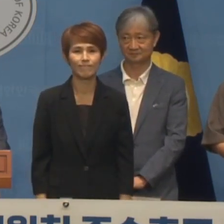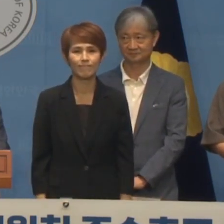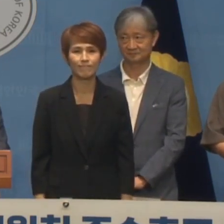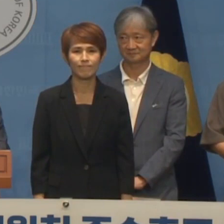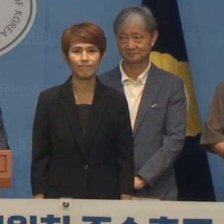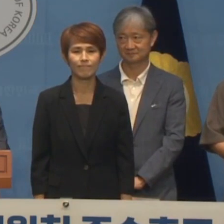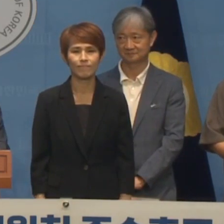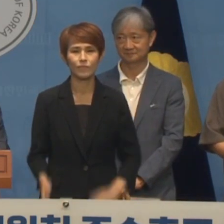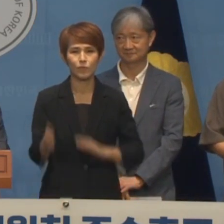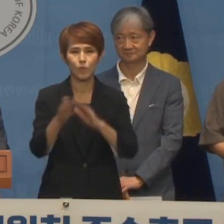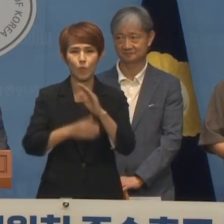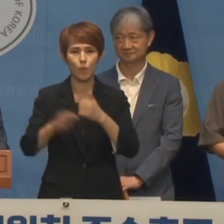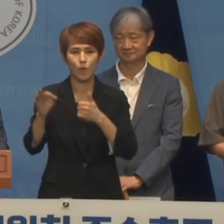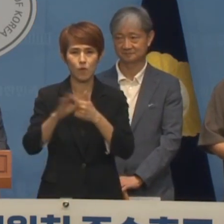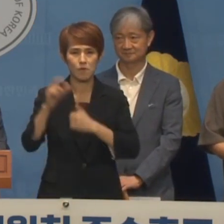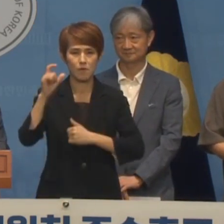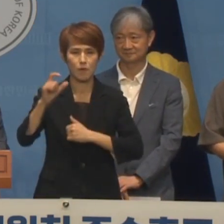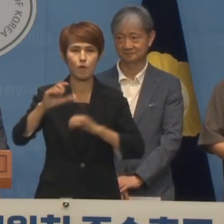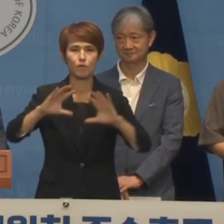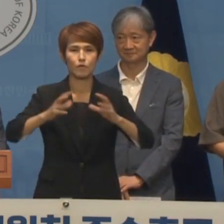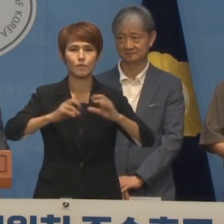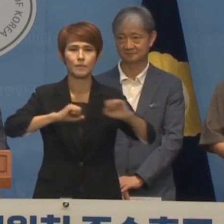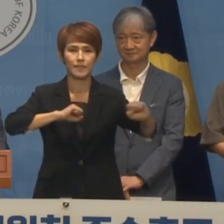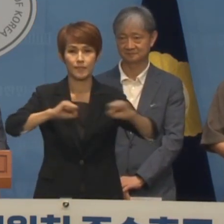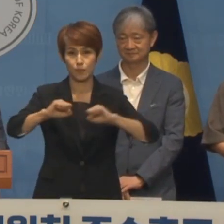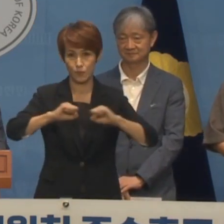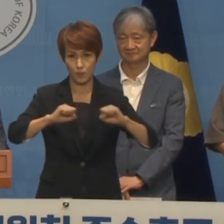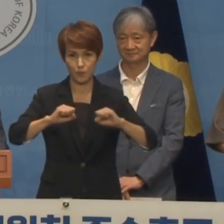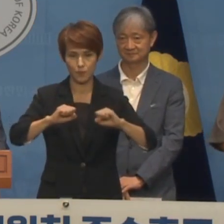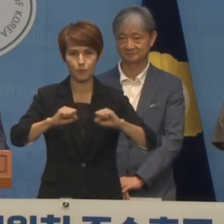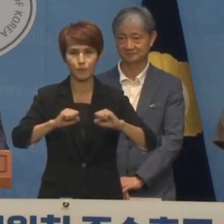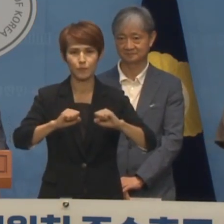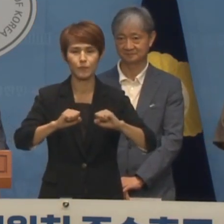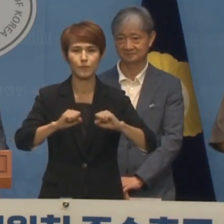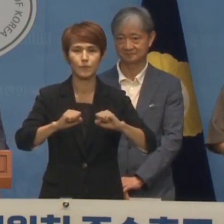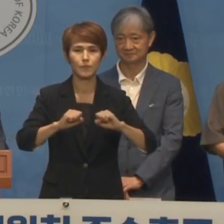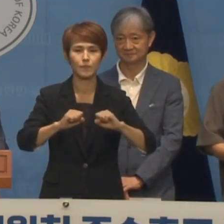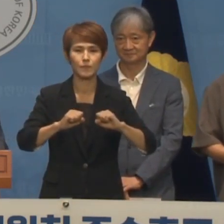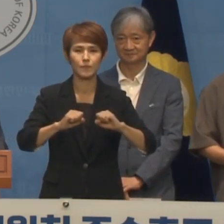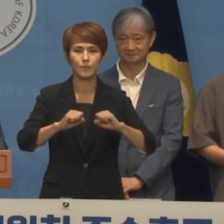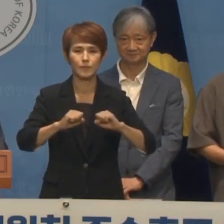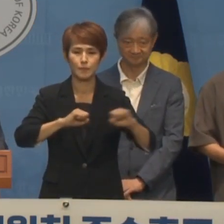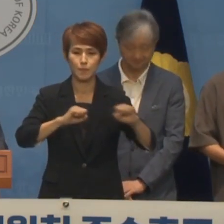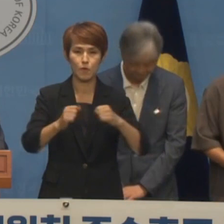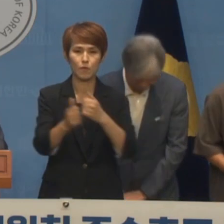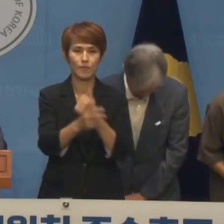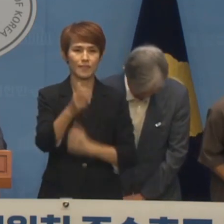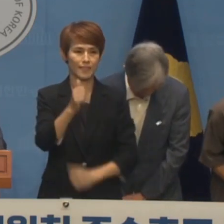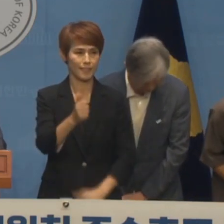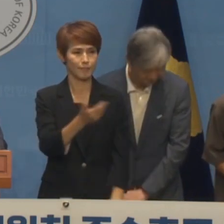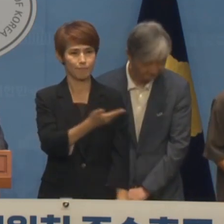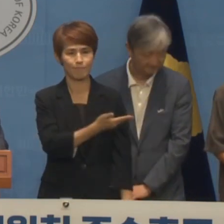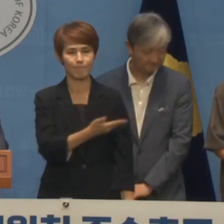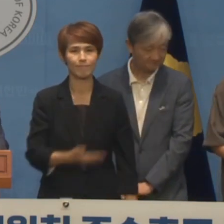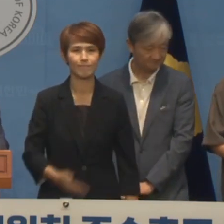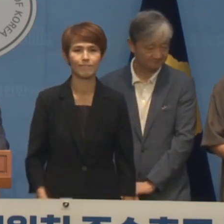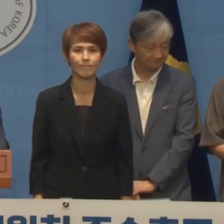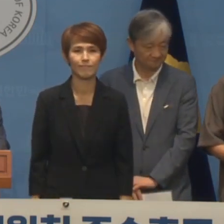공적연금 강화 국민행동 정영건, 이찬진 공동집행위원장님 참석하셨습니다.